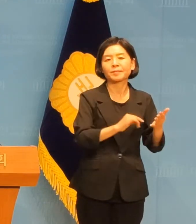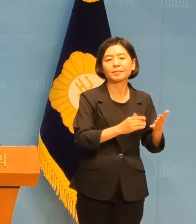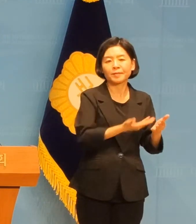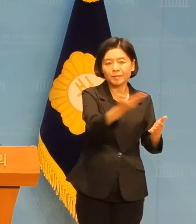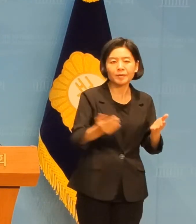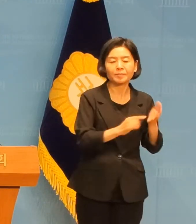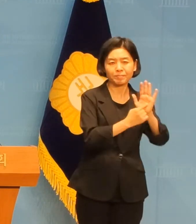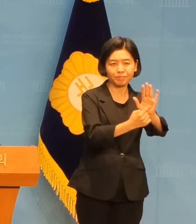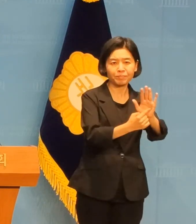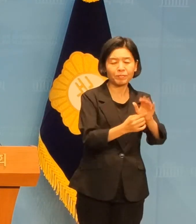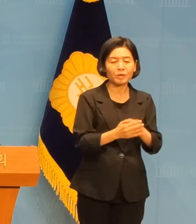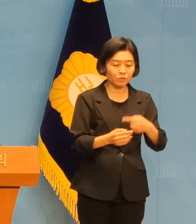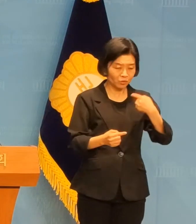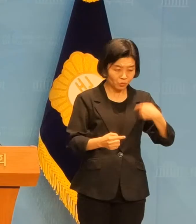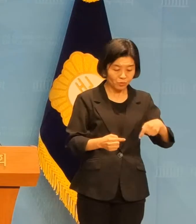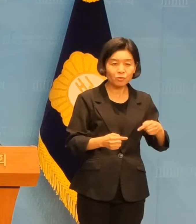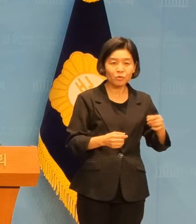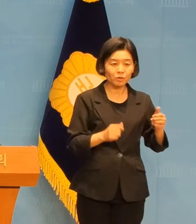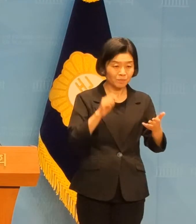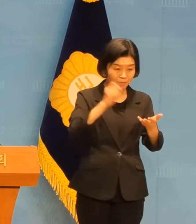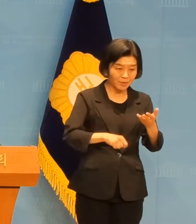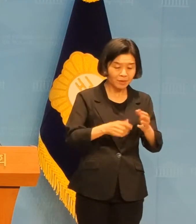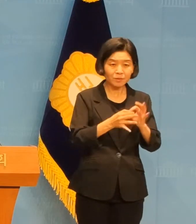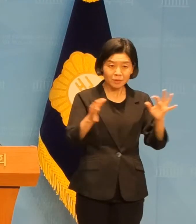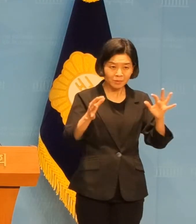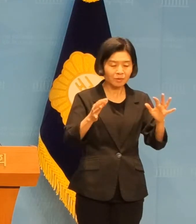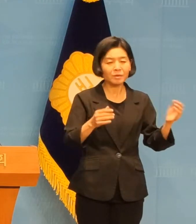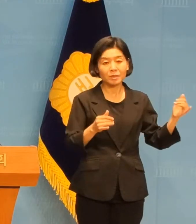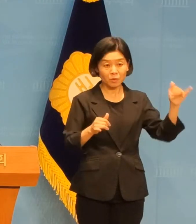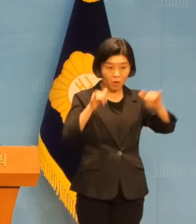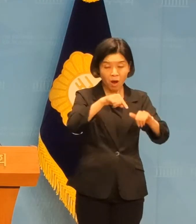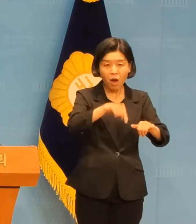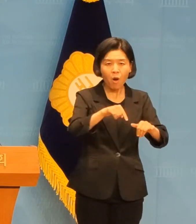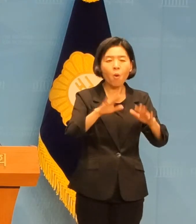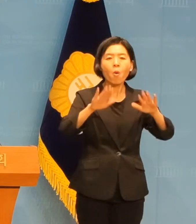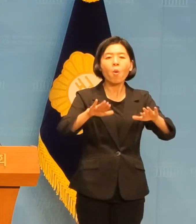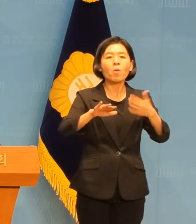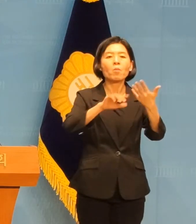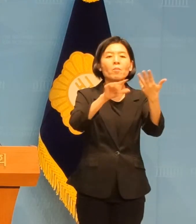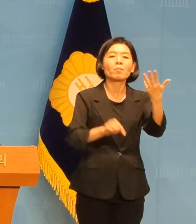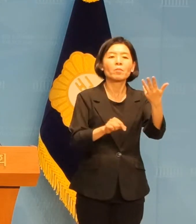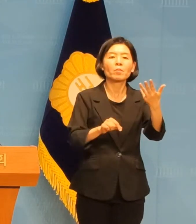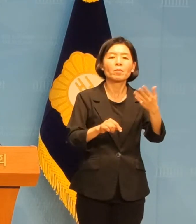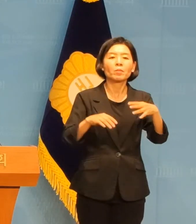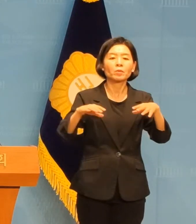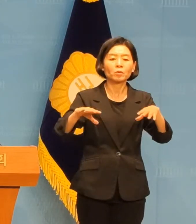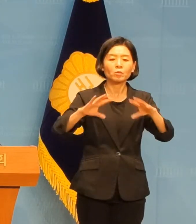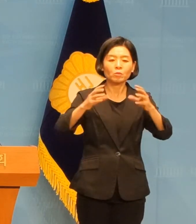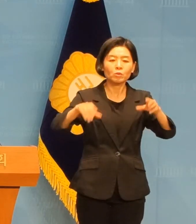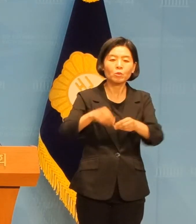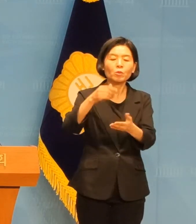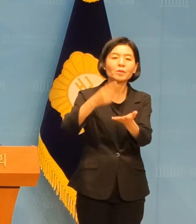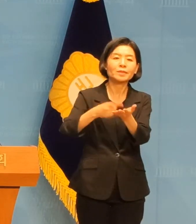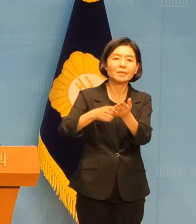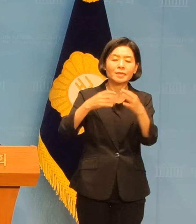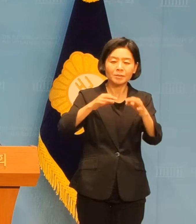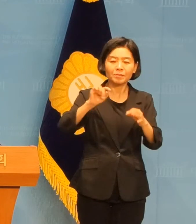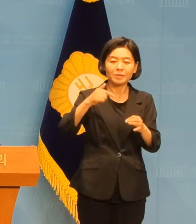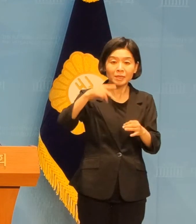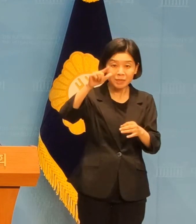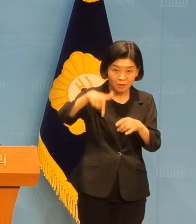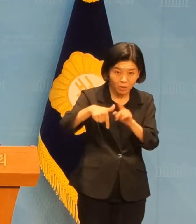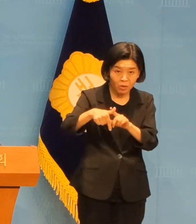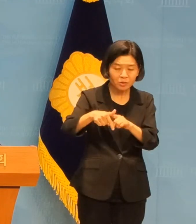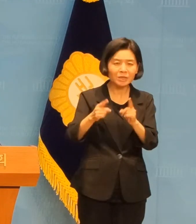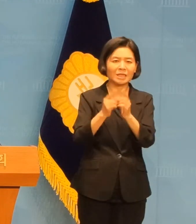중국인 무비자 정책은 올해 8월 김민석 총리가 직접 발표했습니다. 이 정책에 민주당은 자신